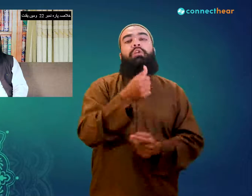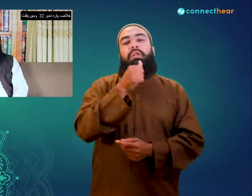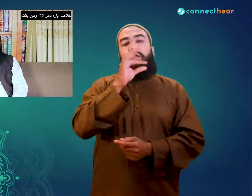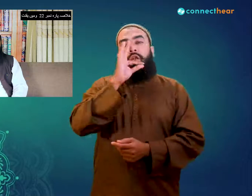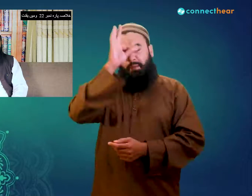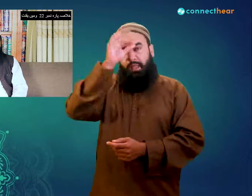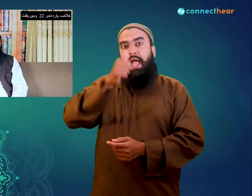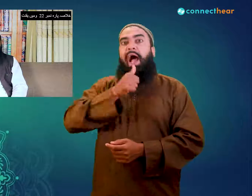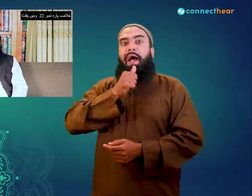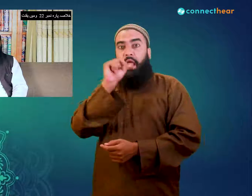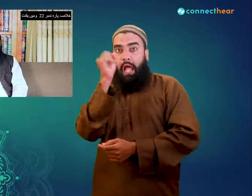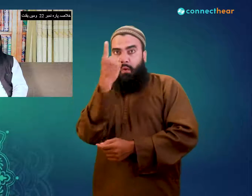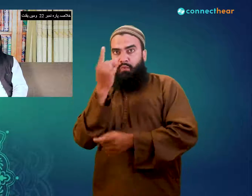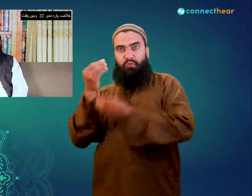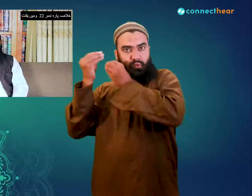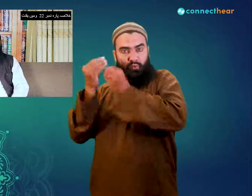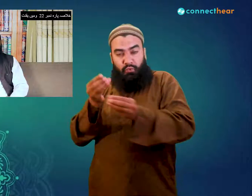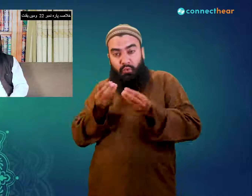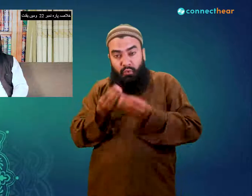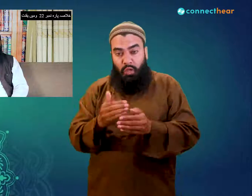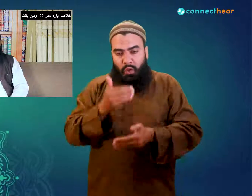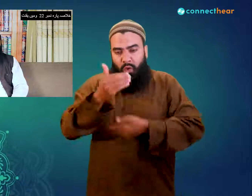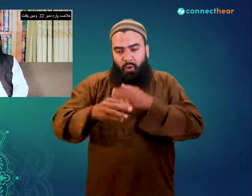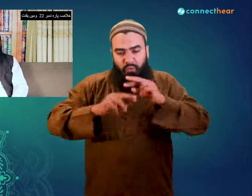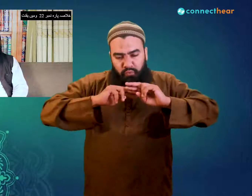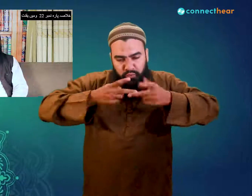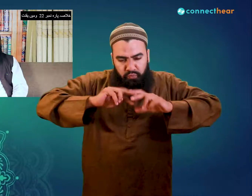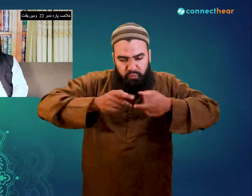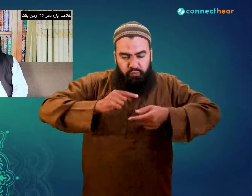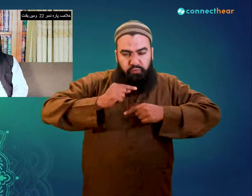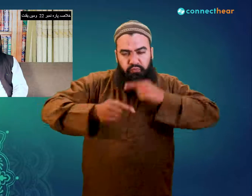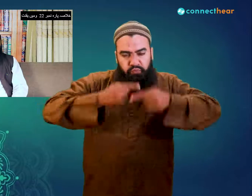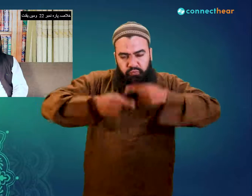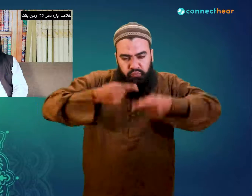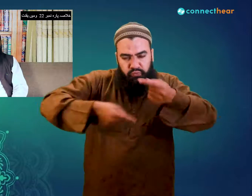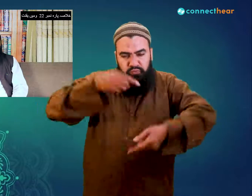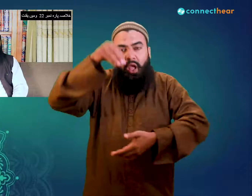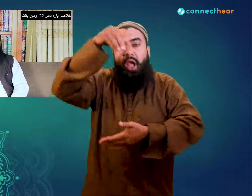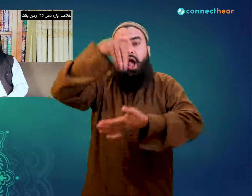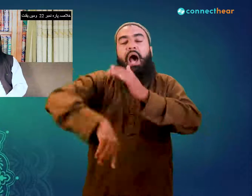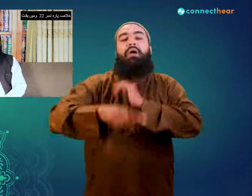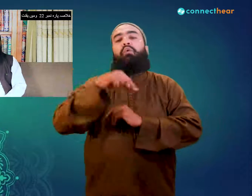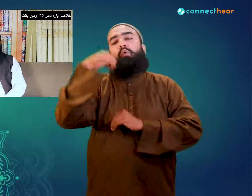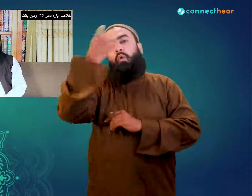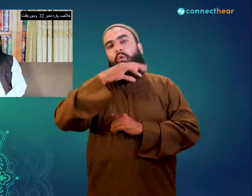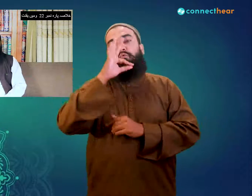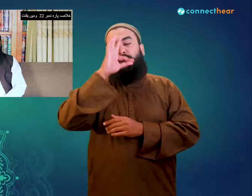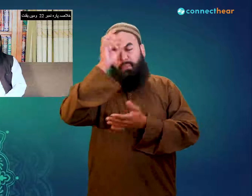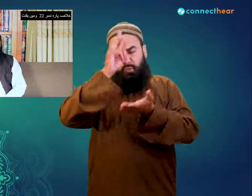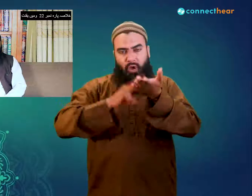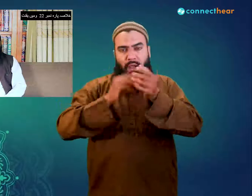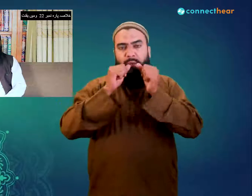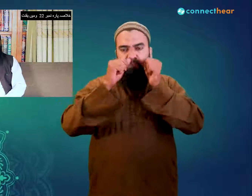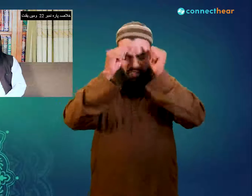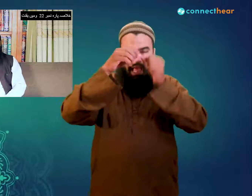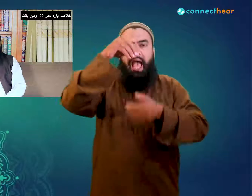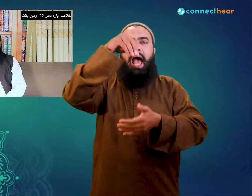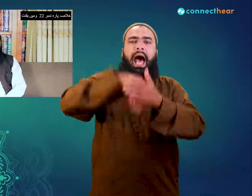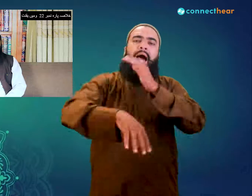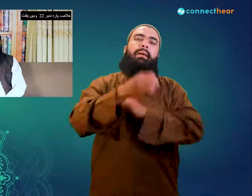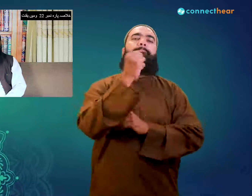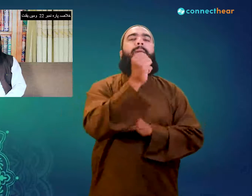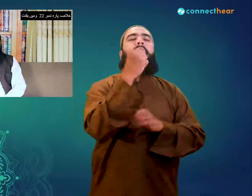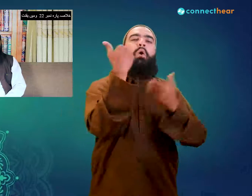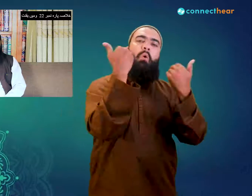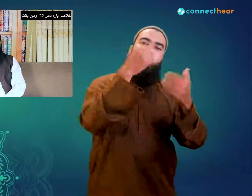صلی اللہ علیہ وسلم پر آ کر وہ مکمل ہو گئی، اور اس پر خاتم آپ صلی اللہ علیہ وسلم ہیں، یعنی